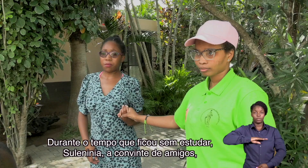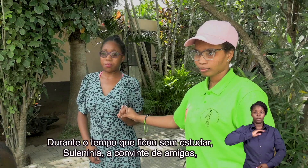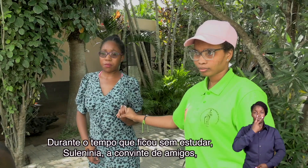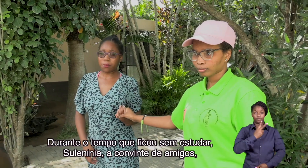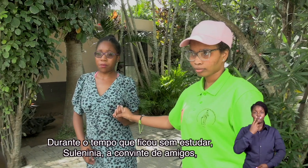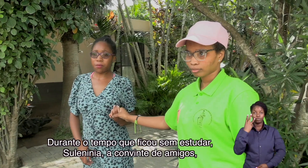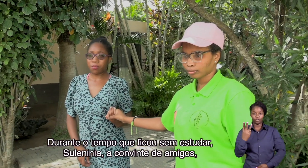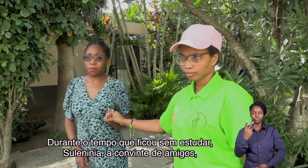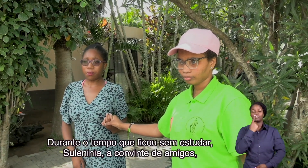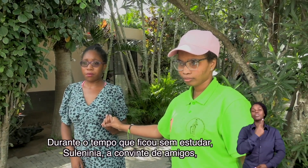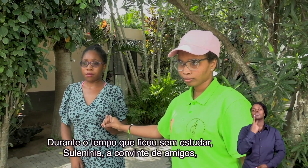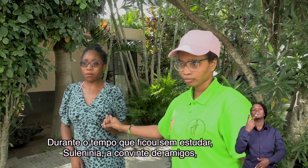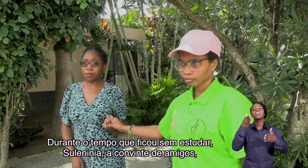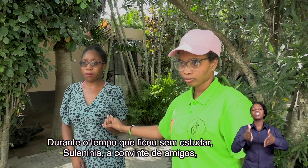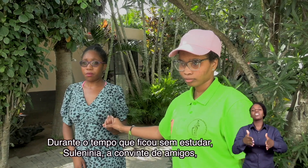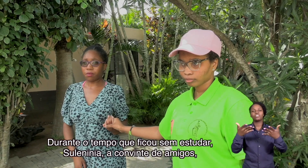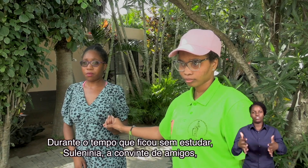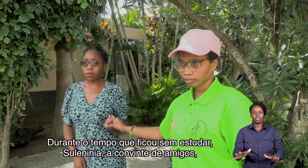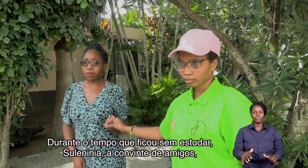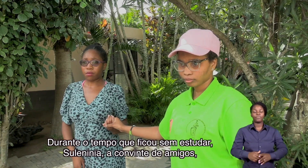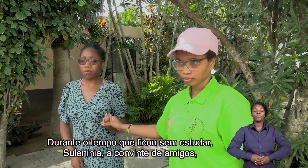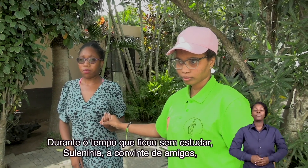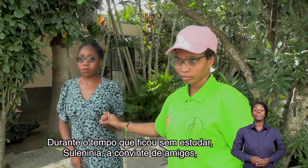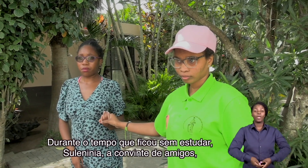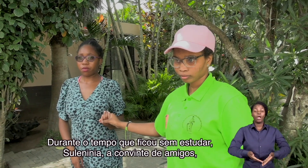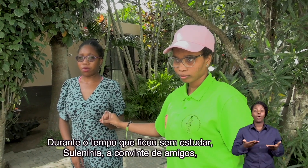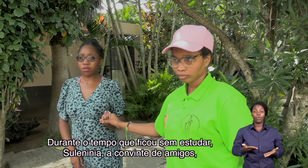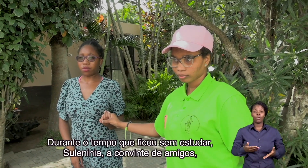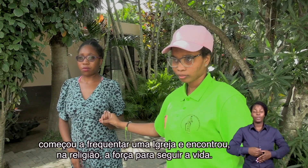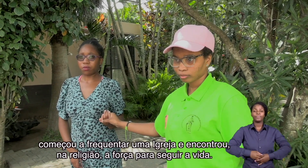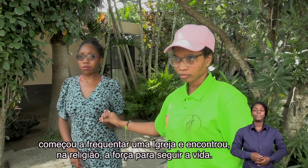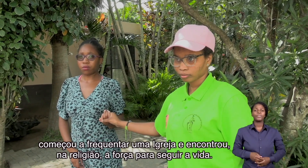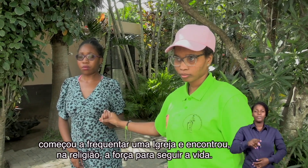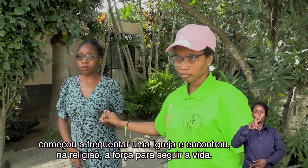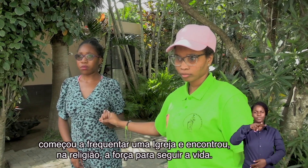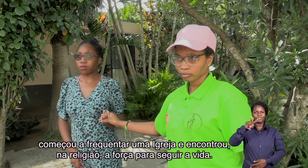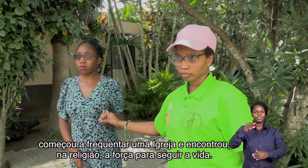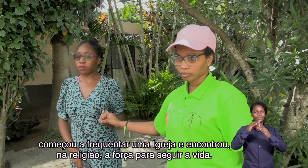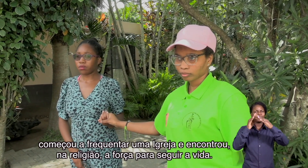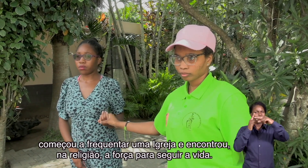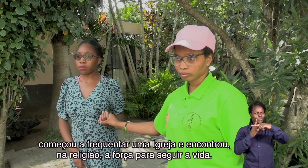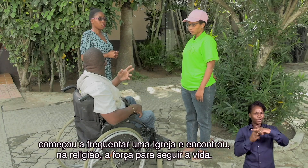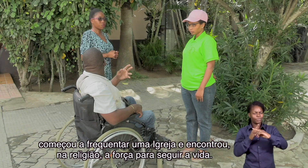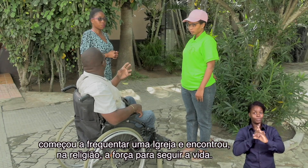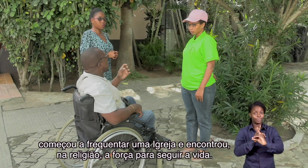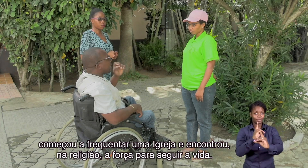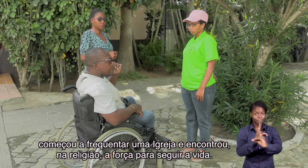Durante o tempo que ficou sem estudar, Silene, a convite de amigos, começou a frequentar uma igreja e encontrou